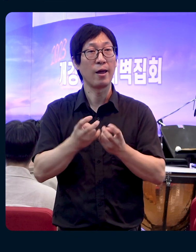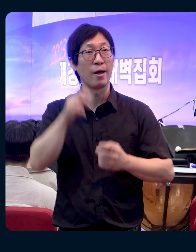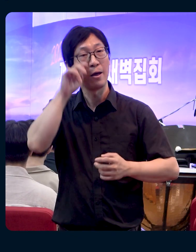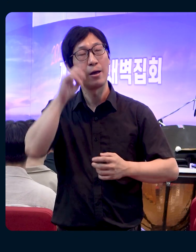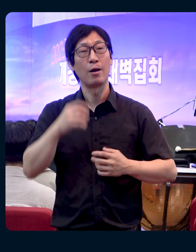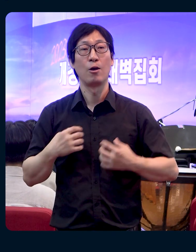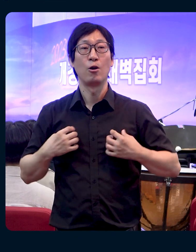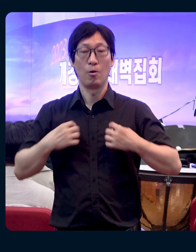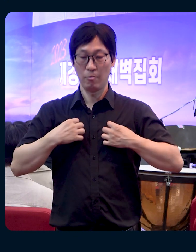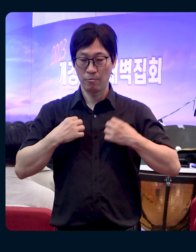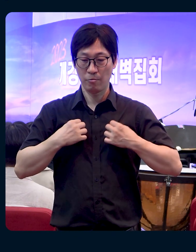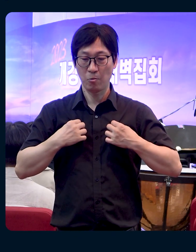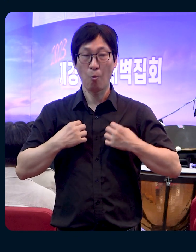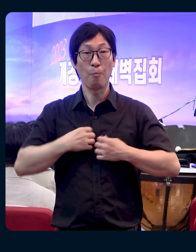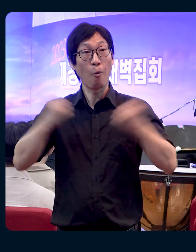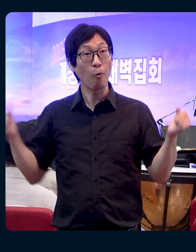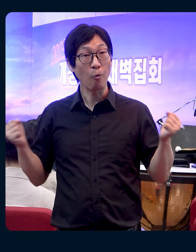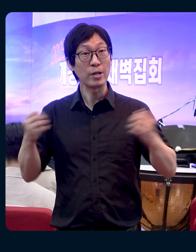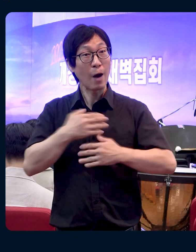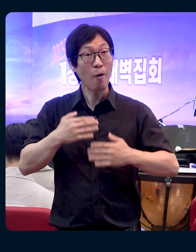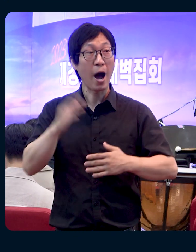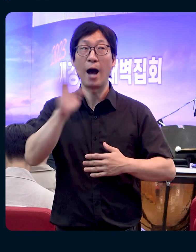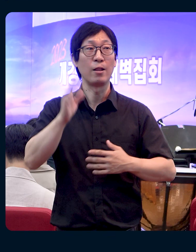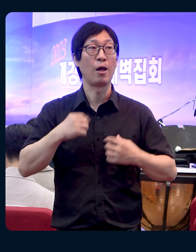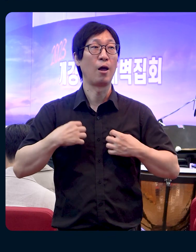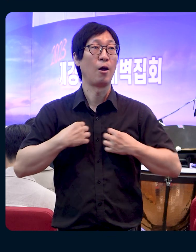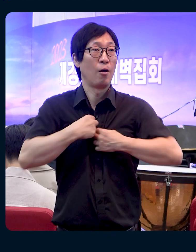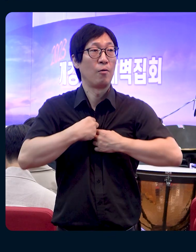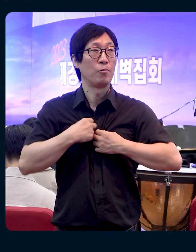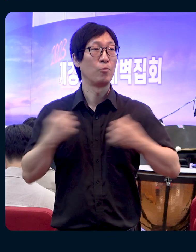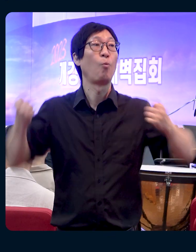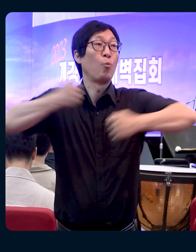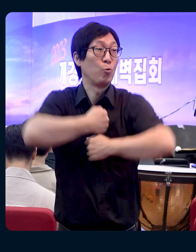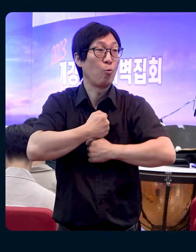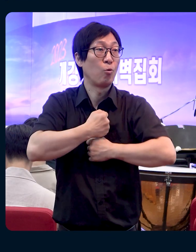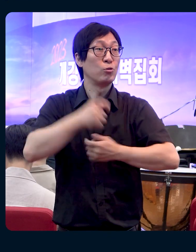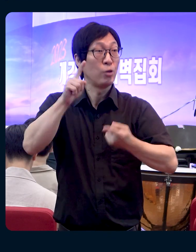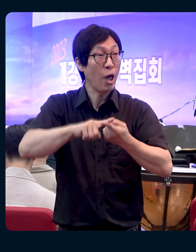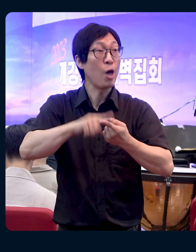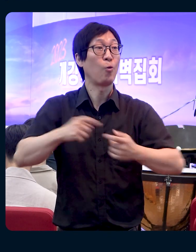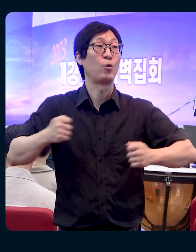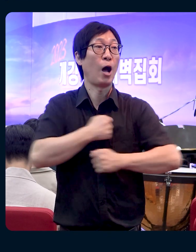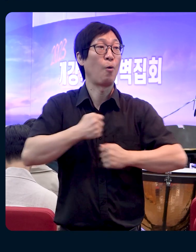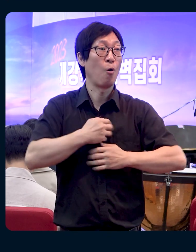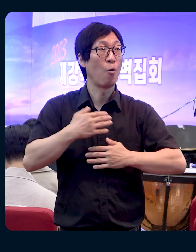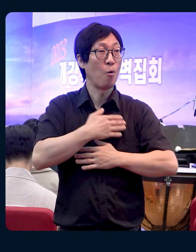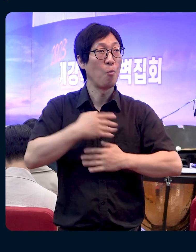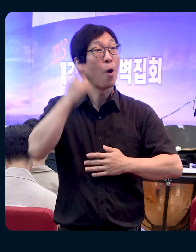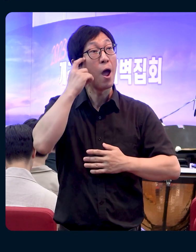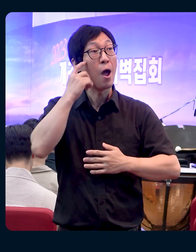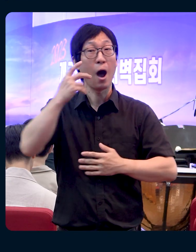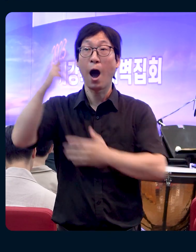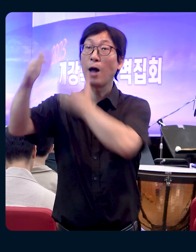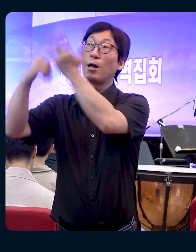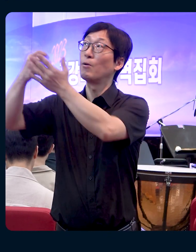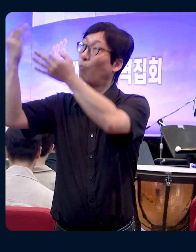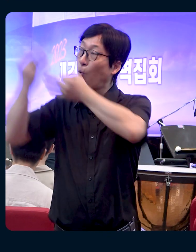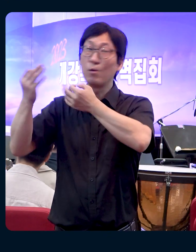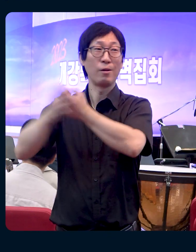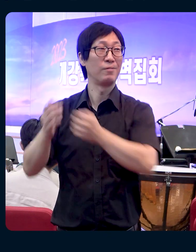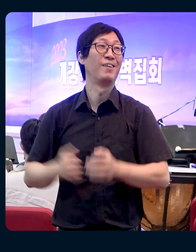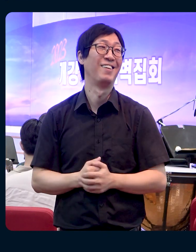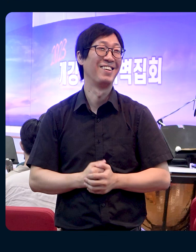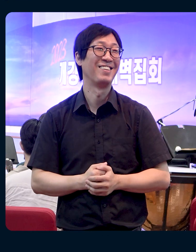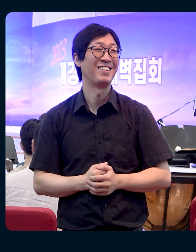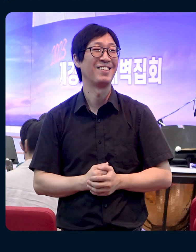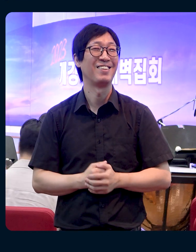왜냐하면 주님 앞에서 목욕하니까. 어떻게 옷을 벗느냐? 근데 그 정신으로 삶을 살았어야지. 아니, 목욕할 때만 옷